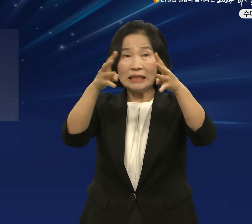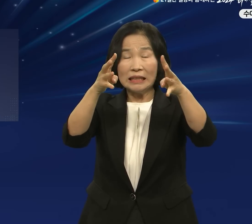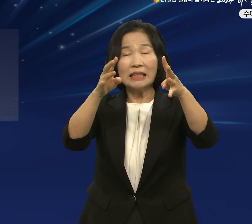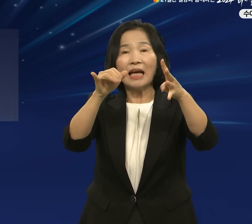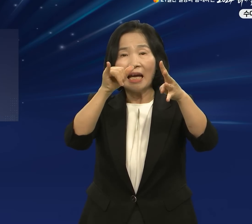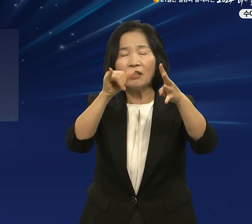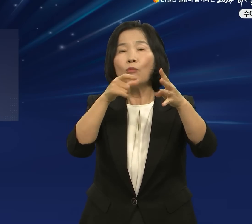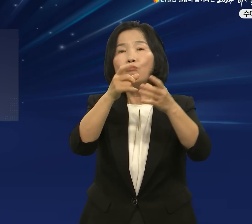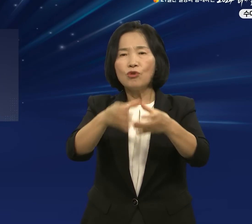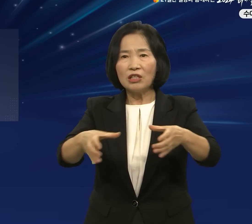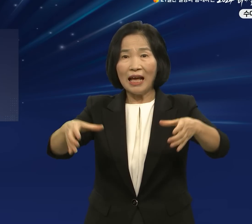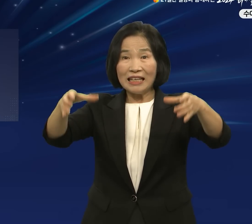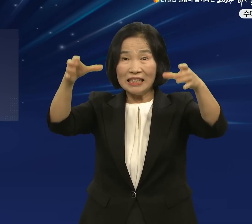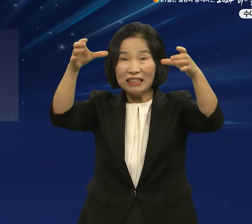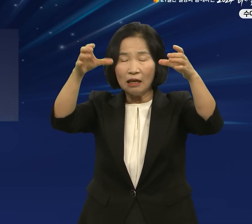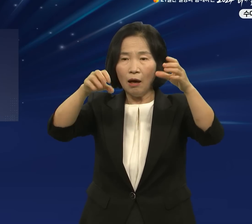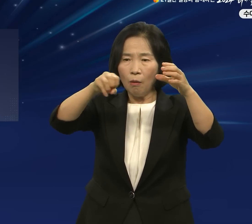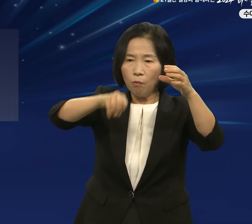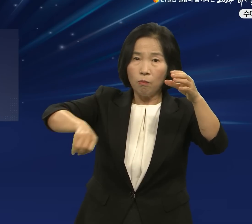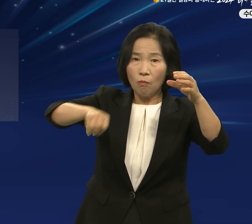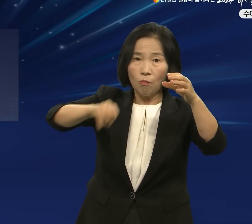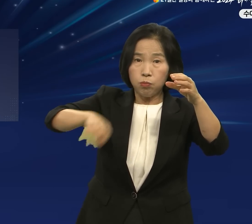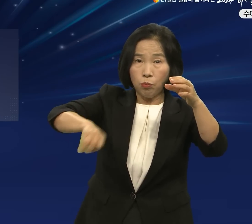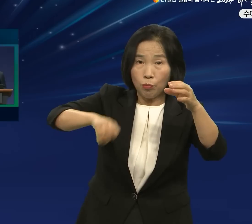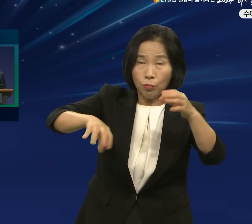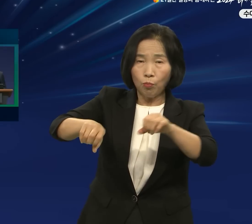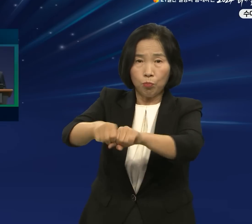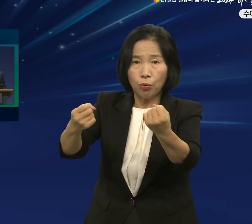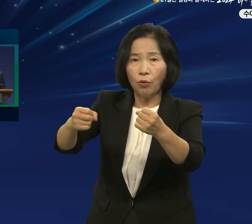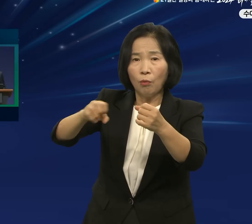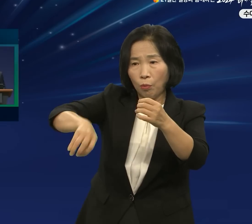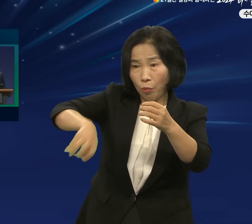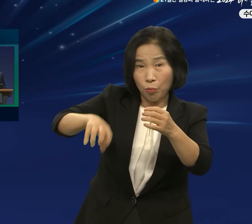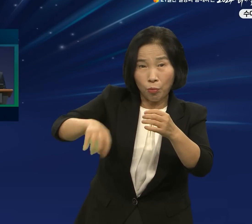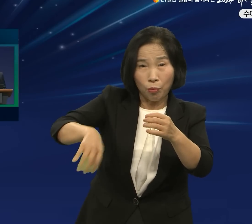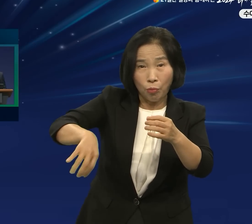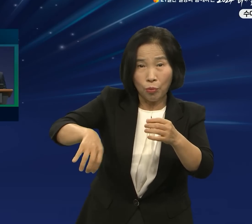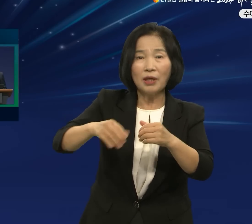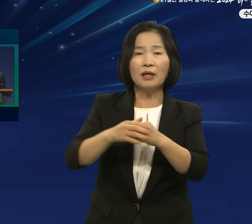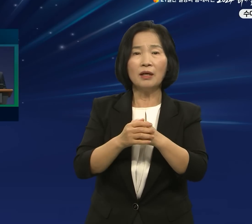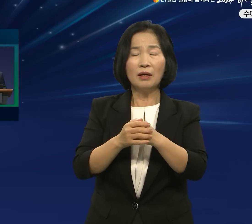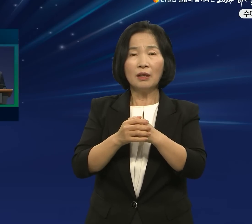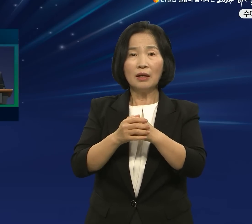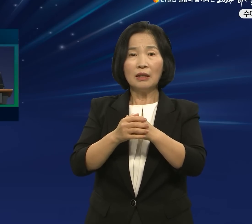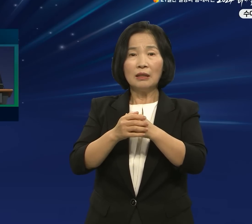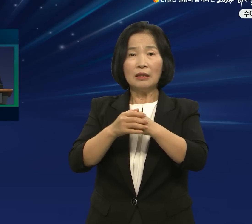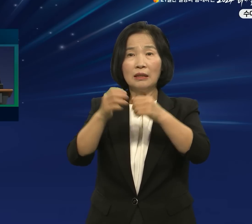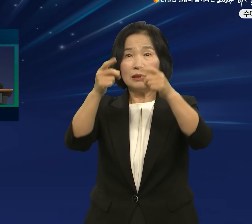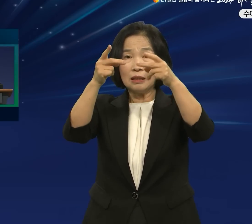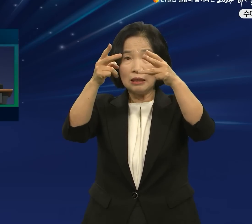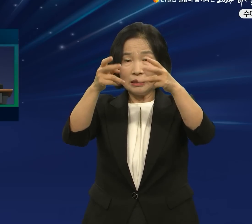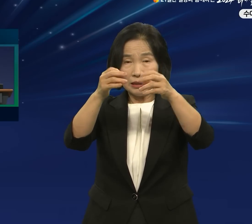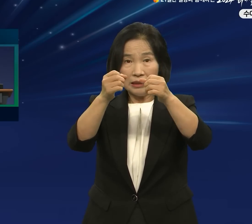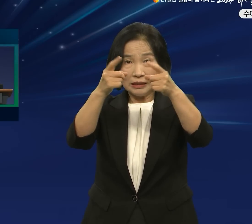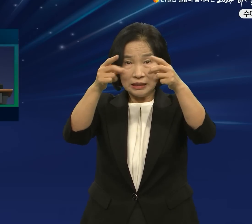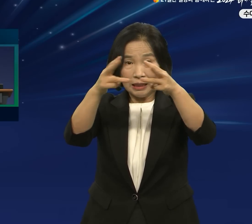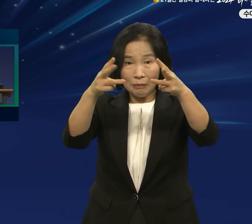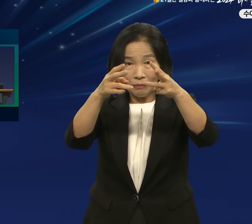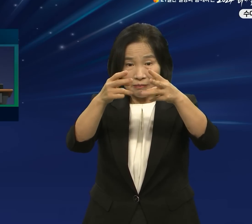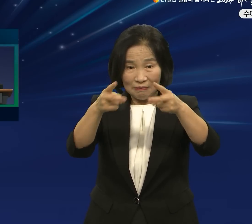터져서 도로로 콸콸 쏟아졌습니다. 3층부터 지하실까지 온 교회가 물바다가